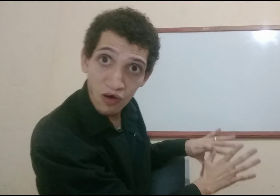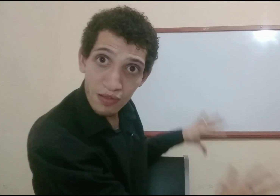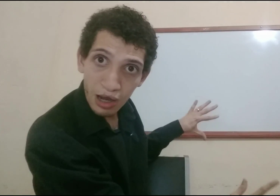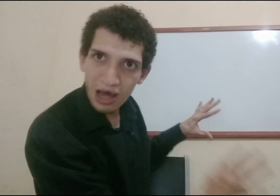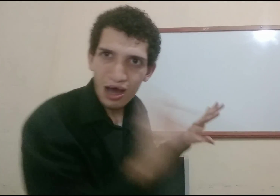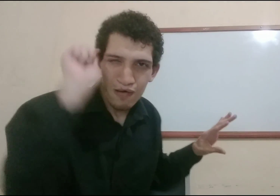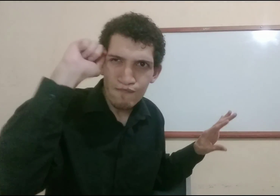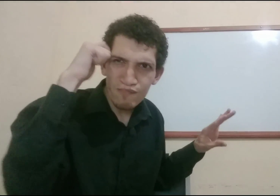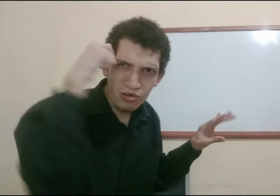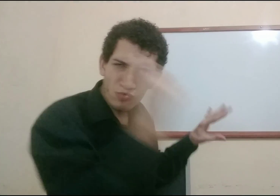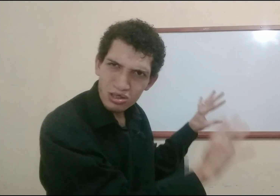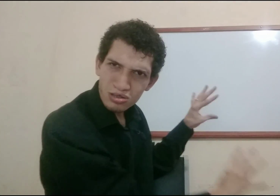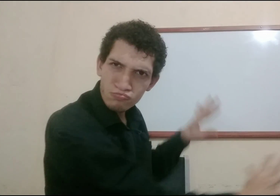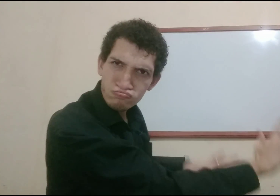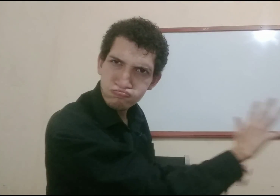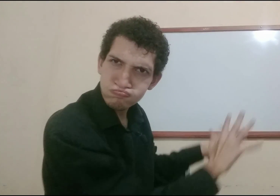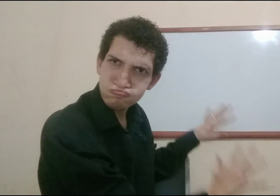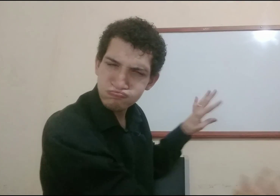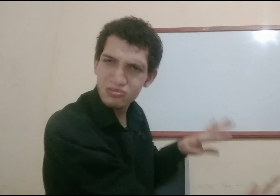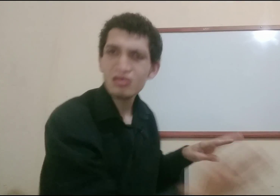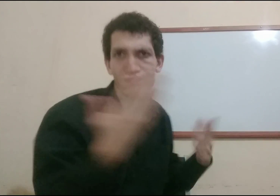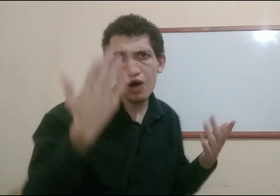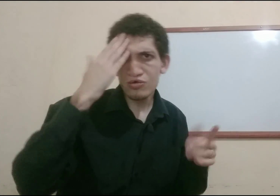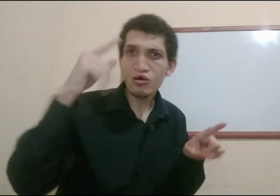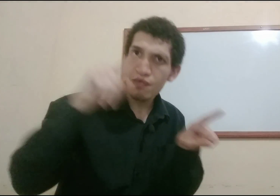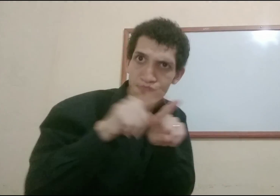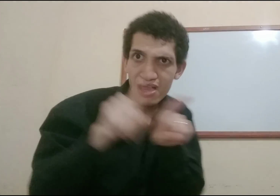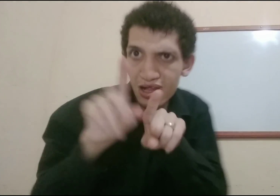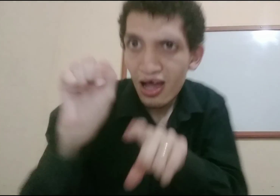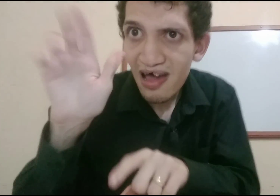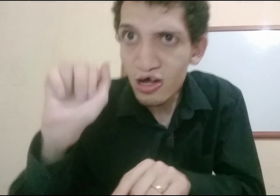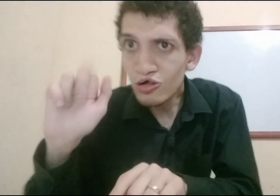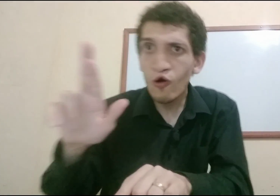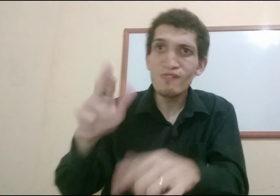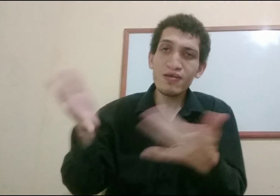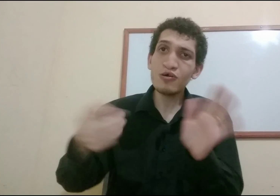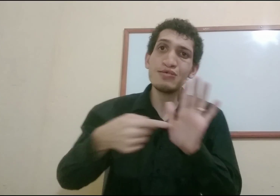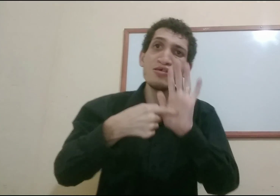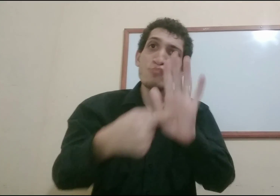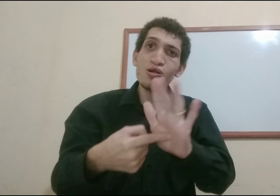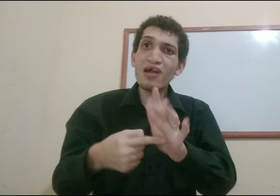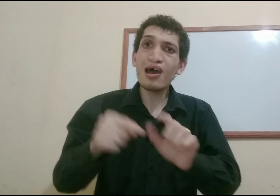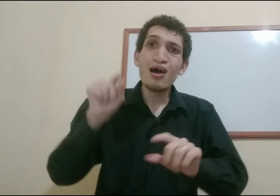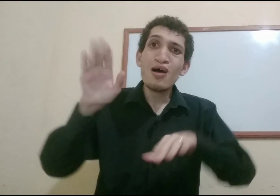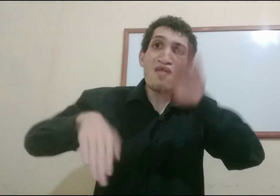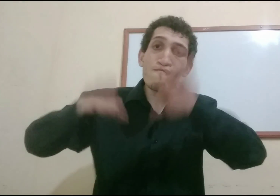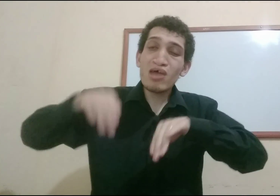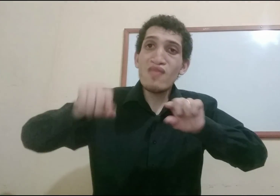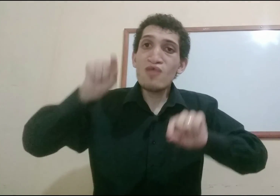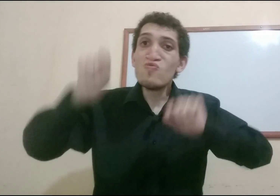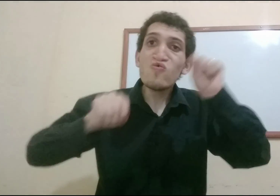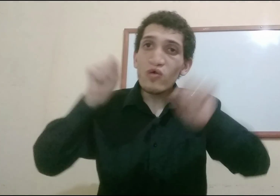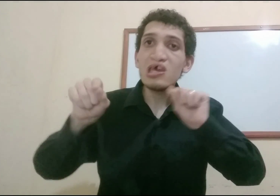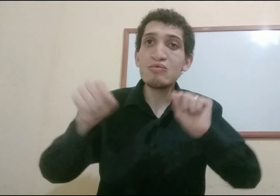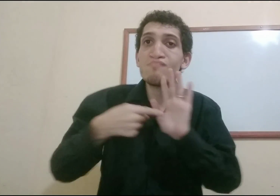mostra lá, brinca assim. Então, isso também é sombra. Então você tem que mostrar, dependendo do que, tem que